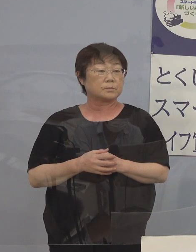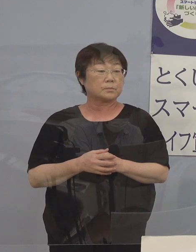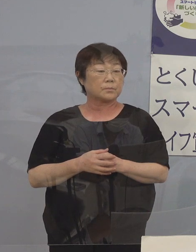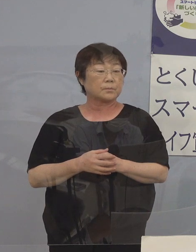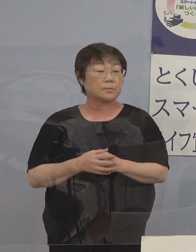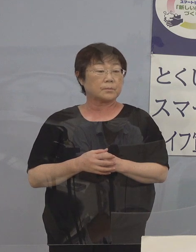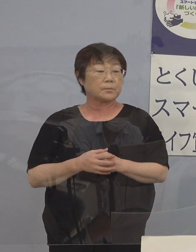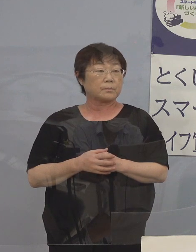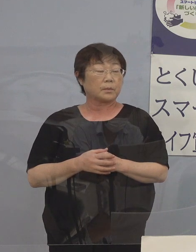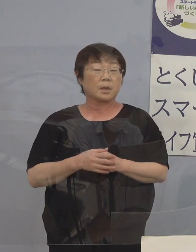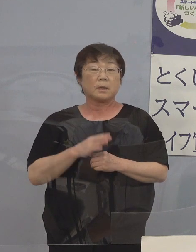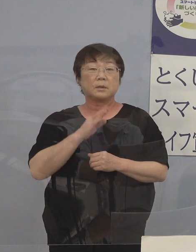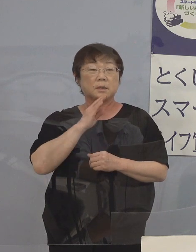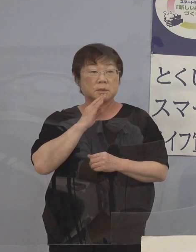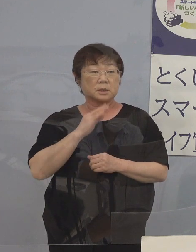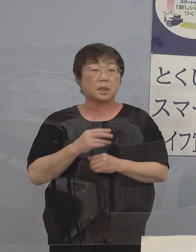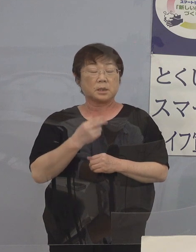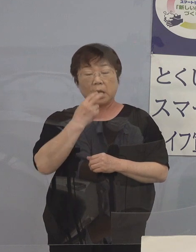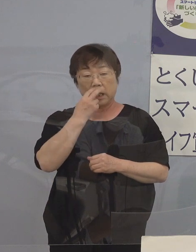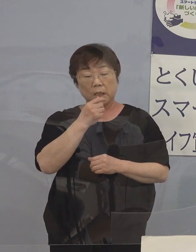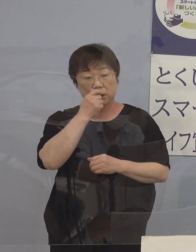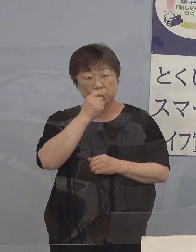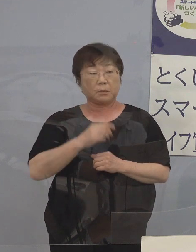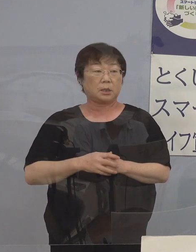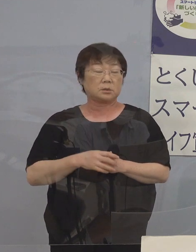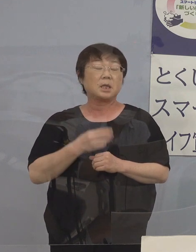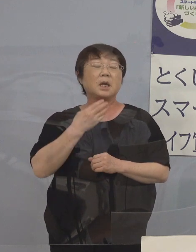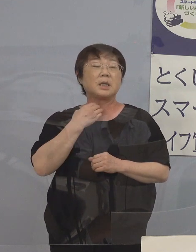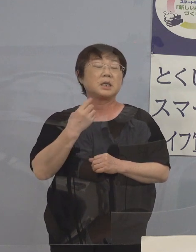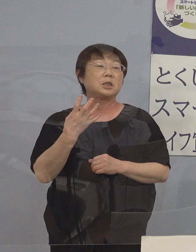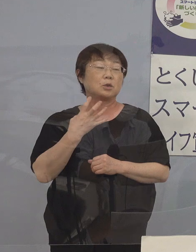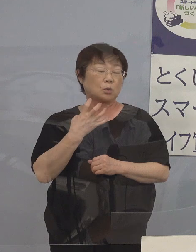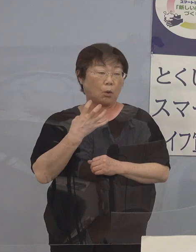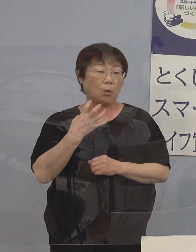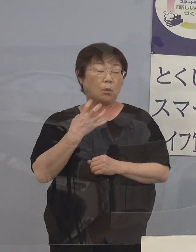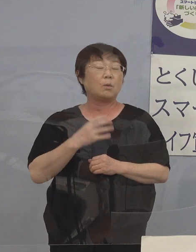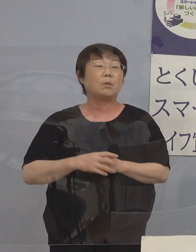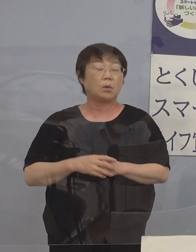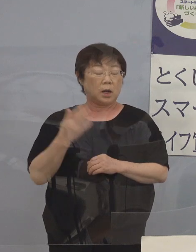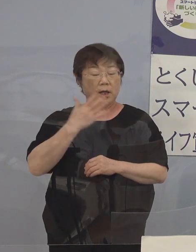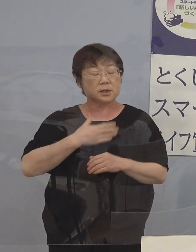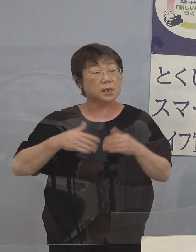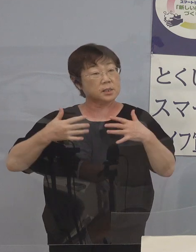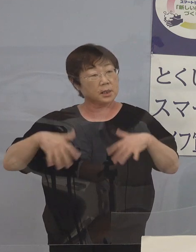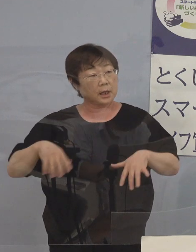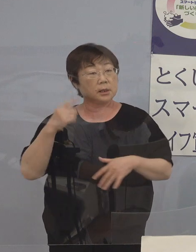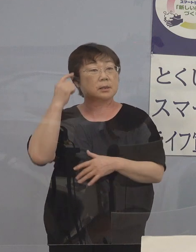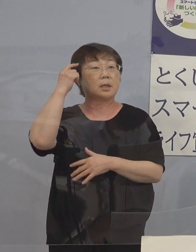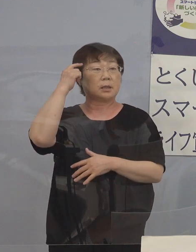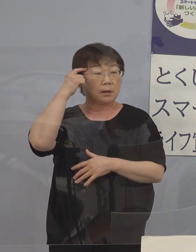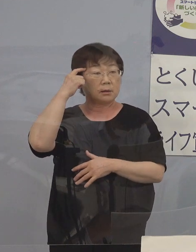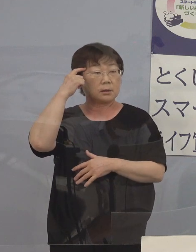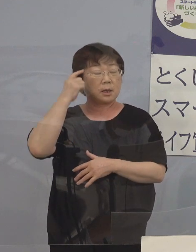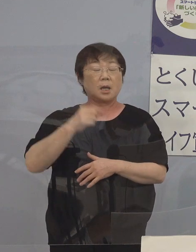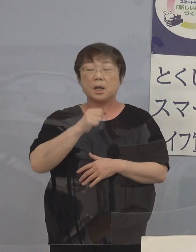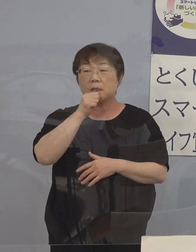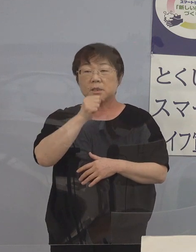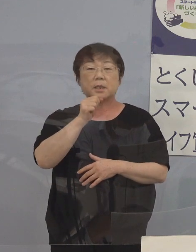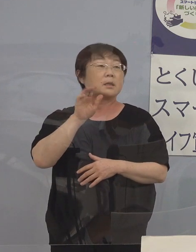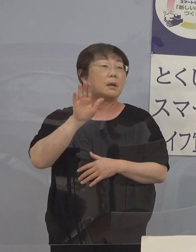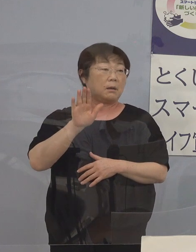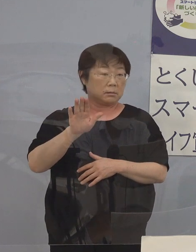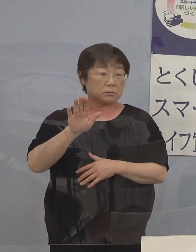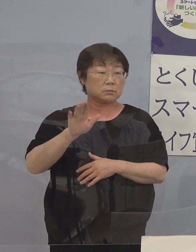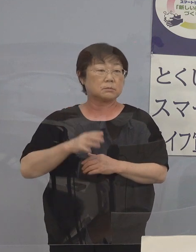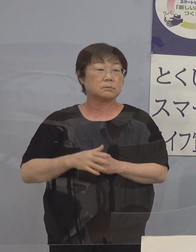。まあ、確かに鼻詰まり、咽頭痛、また全身倦怠感、ただ咳が出